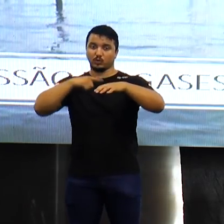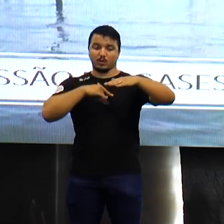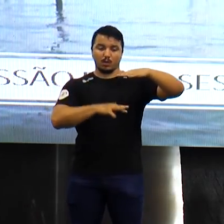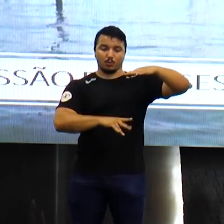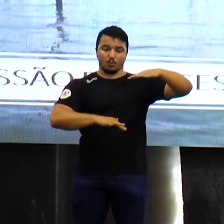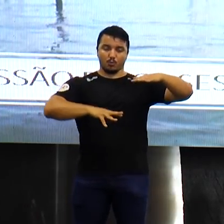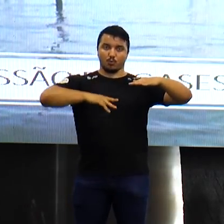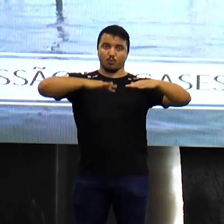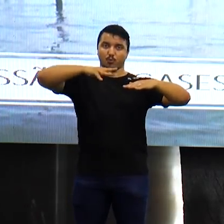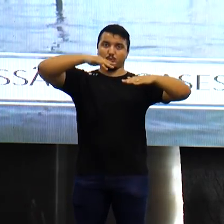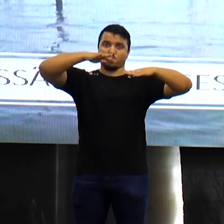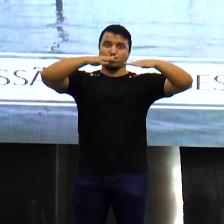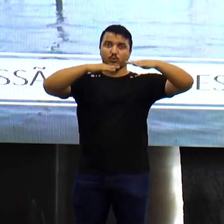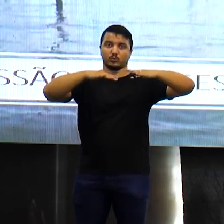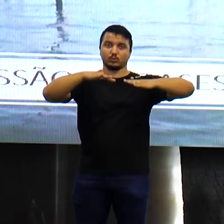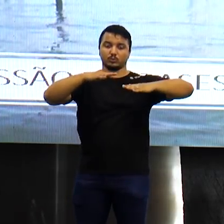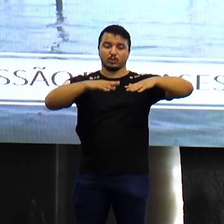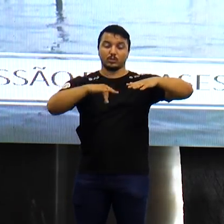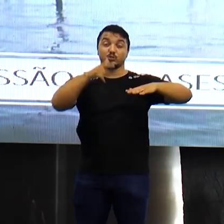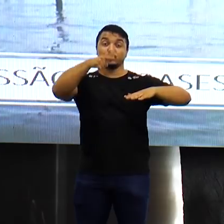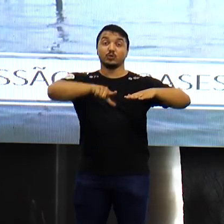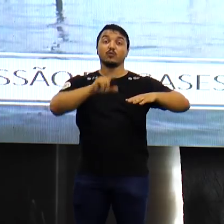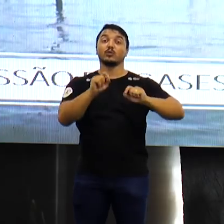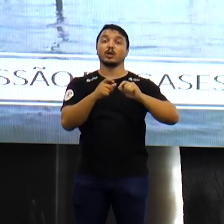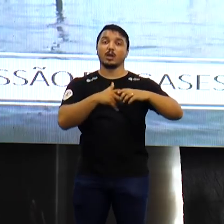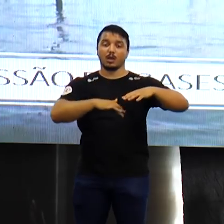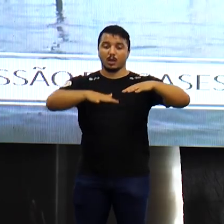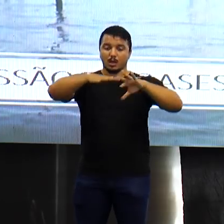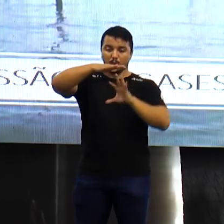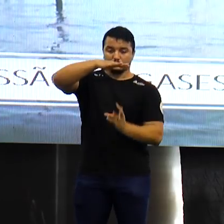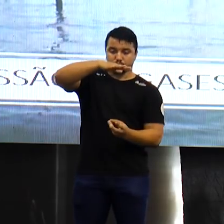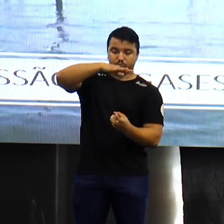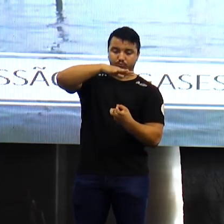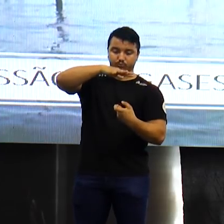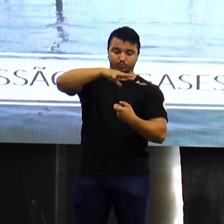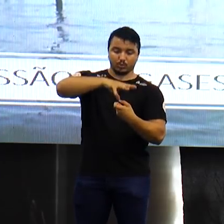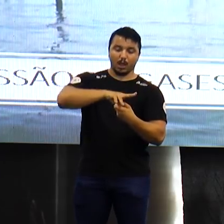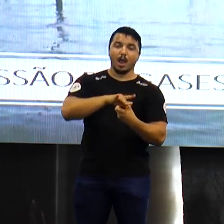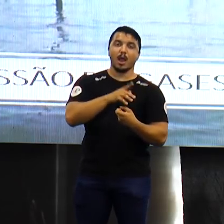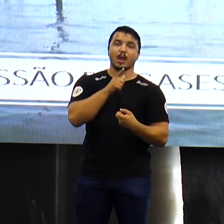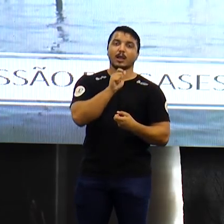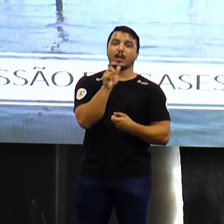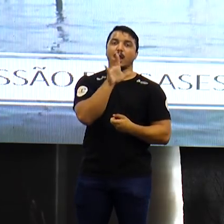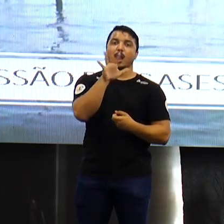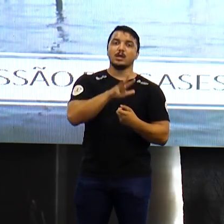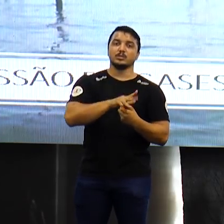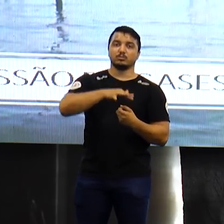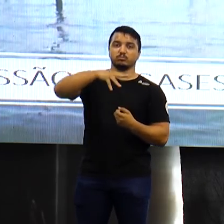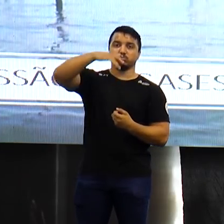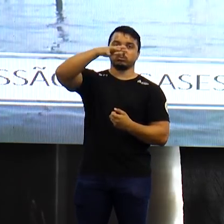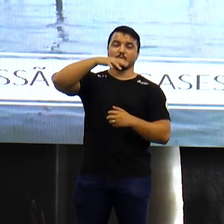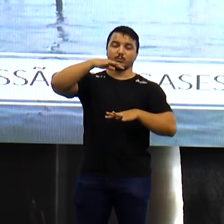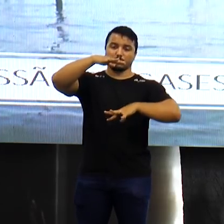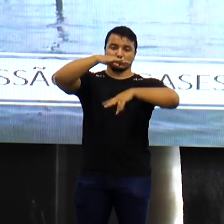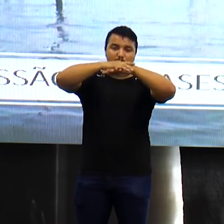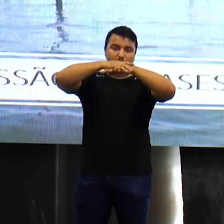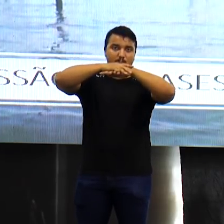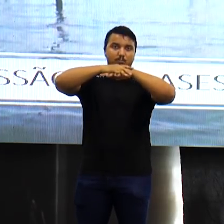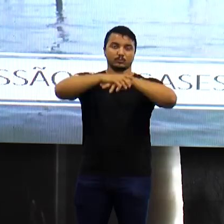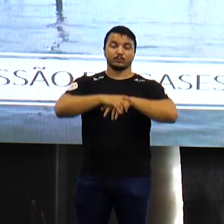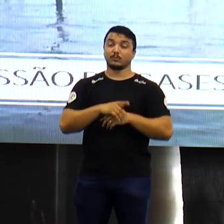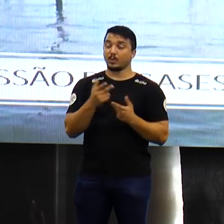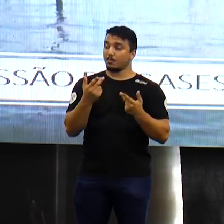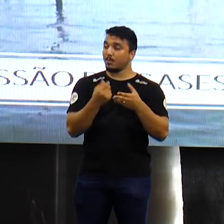o volume e inunda a região. E o que acontece com o capim? Entra em decomposição. A mesma coisa acontece